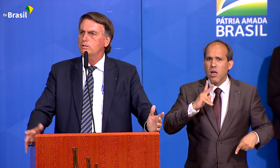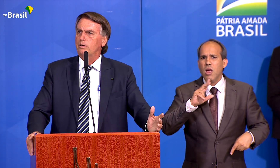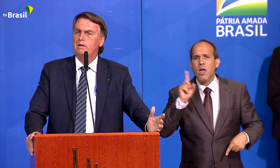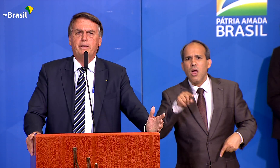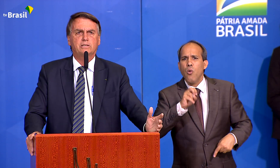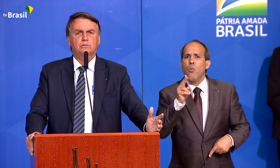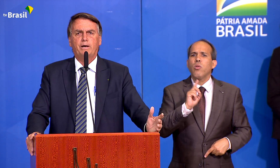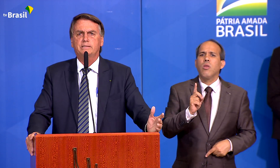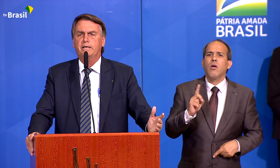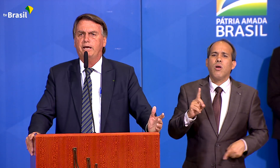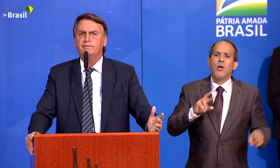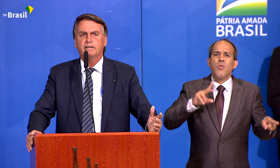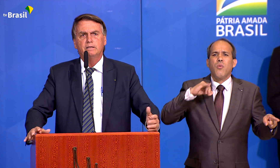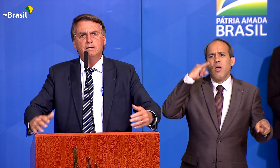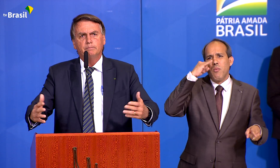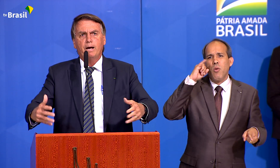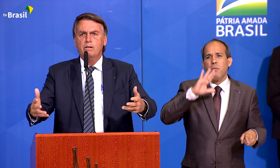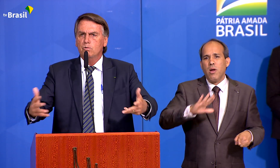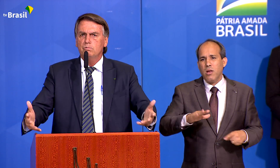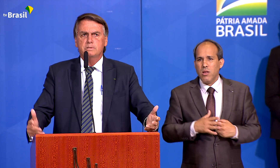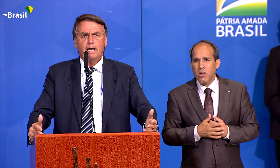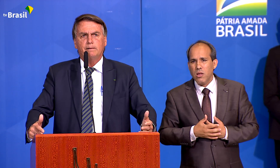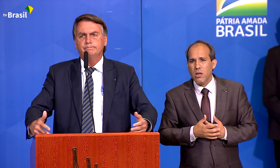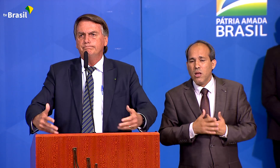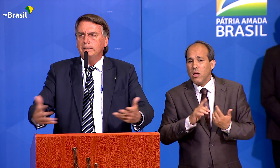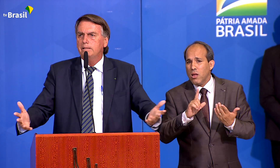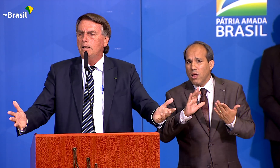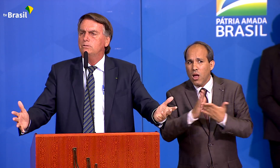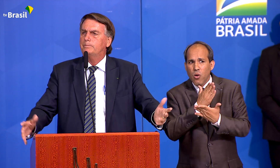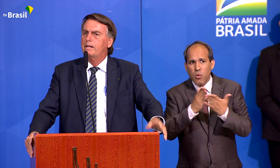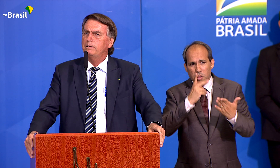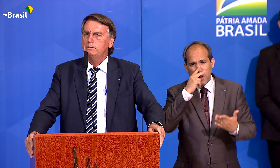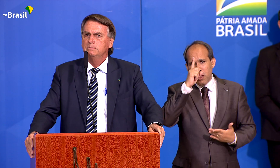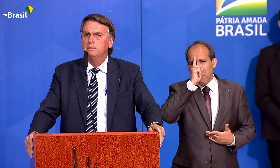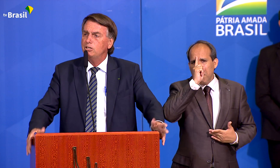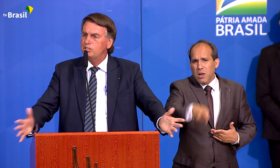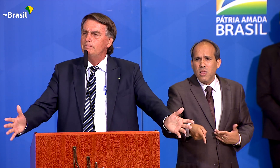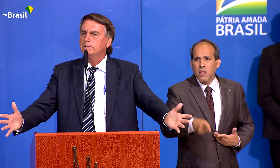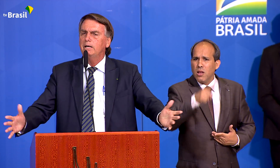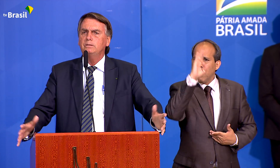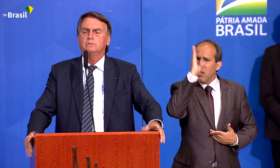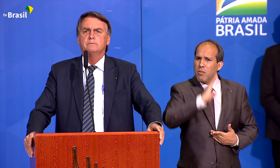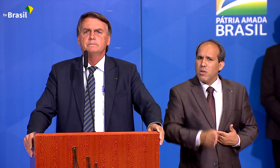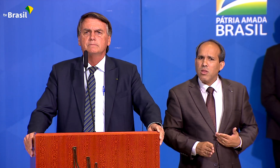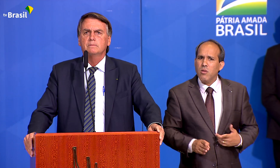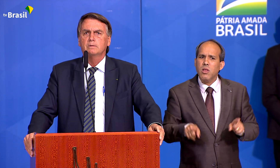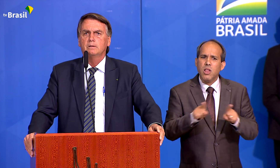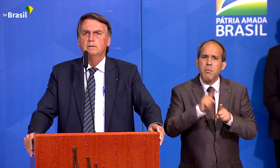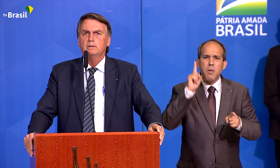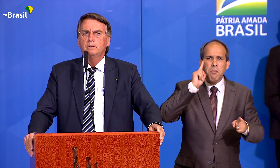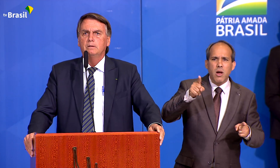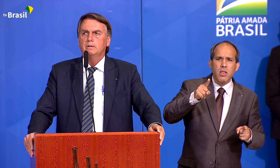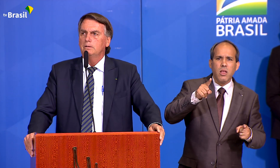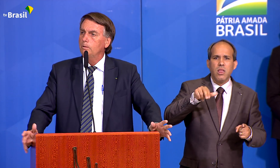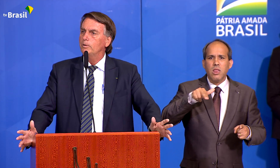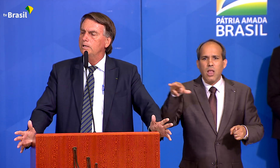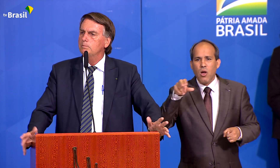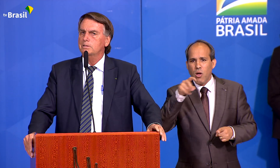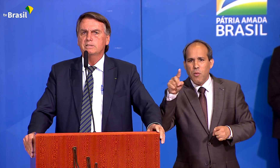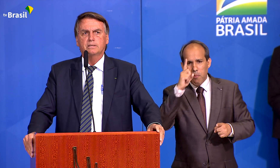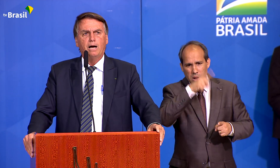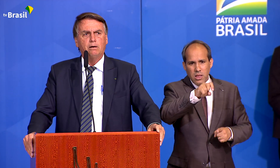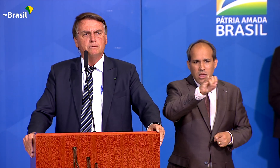não são todos obviamente do STF né mas alguns lá mandando no Brasil e desmandando nós